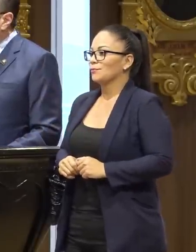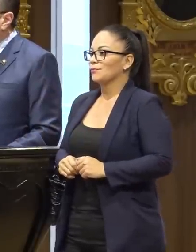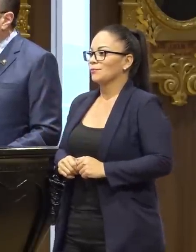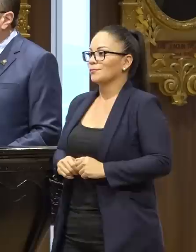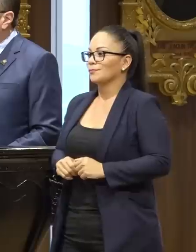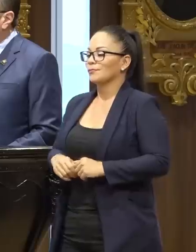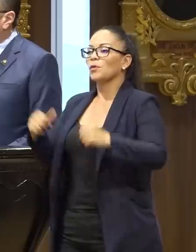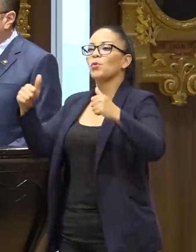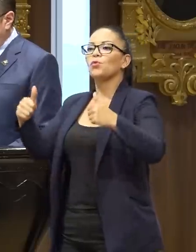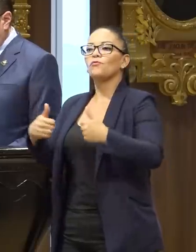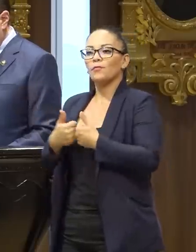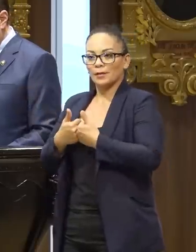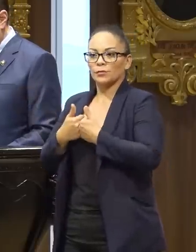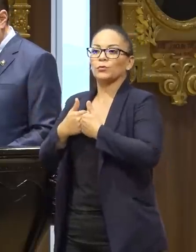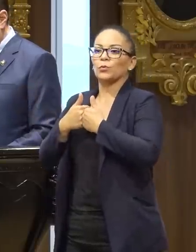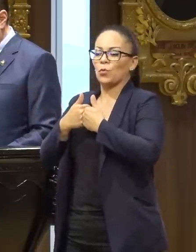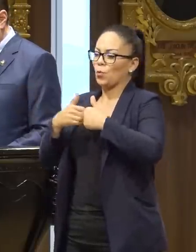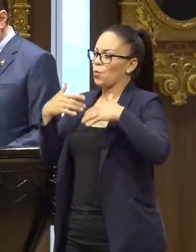es un reto abrumador,